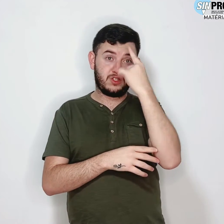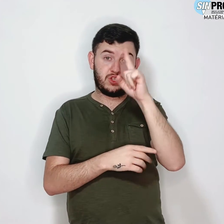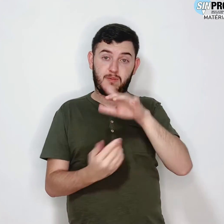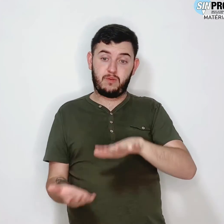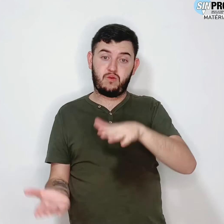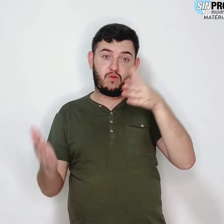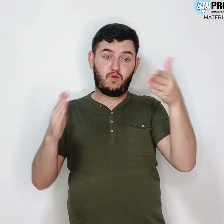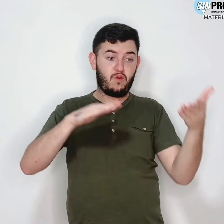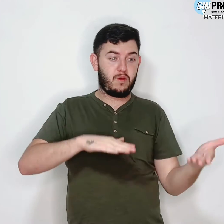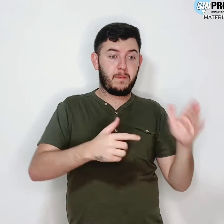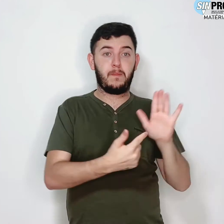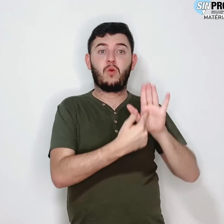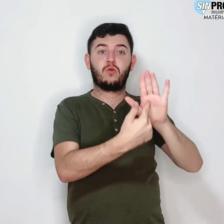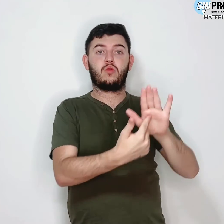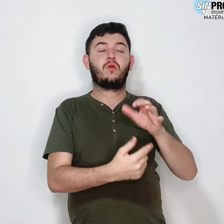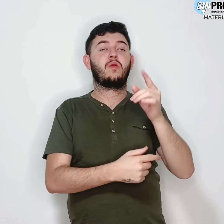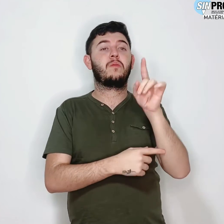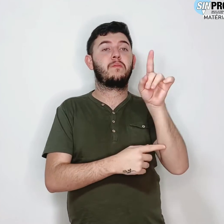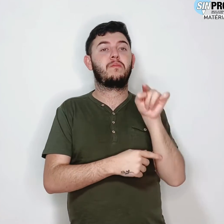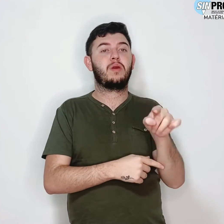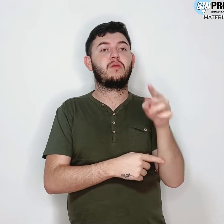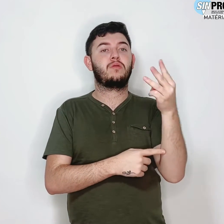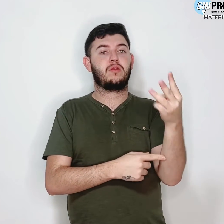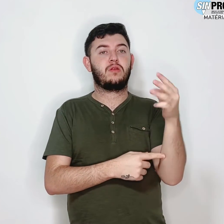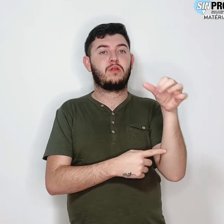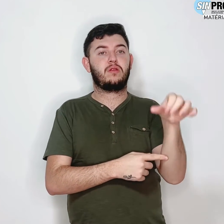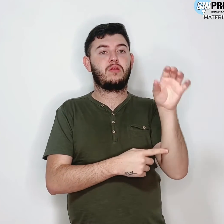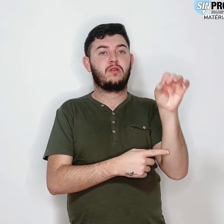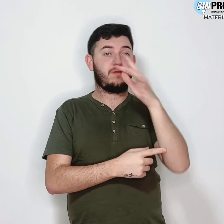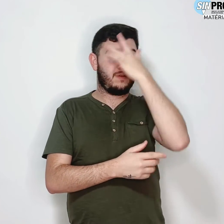1.370 novas mortes, atingindo um total de